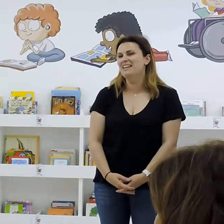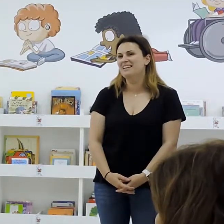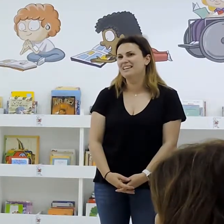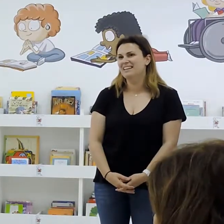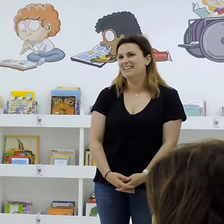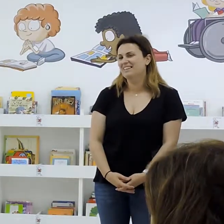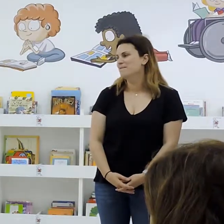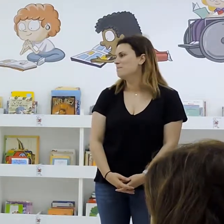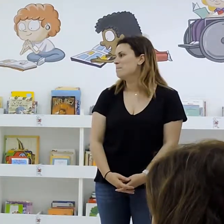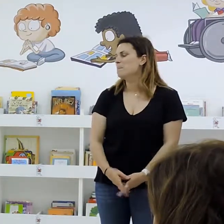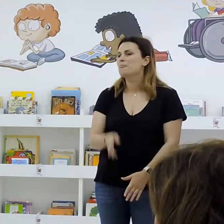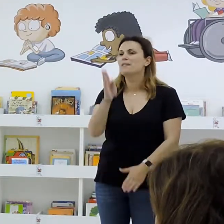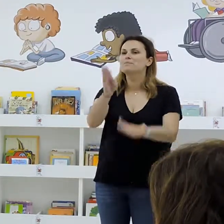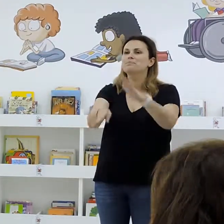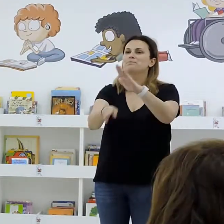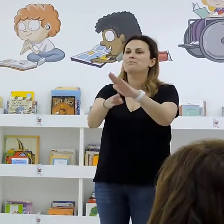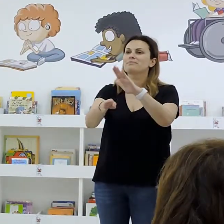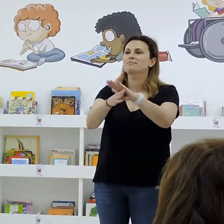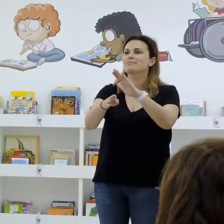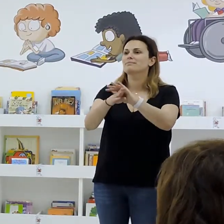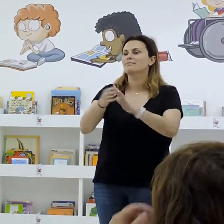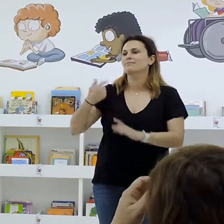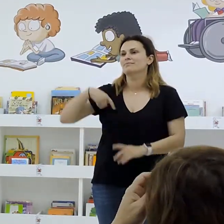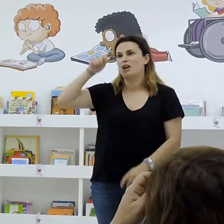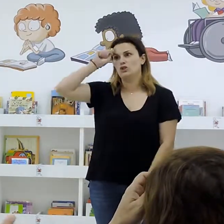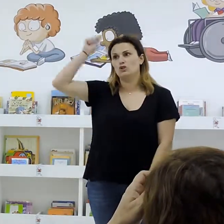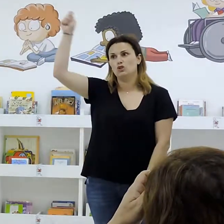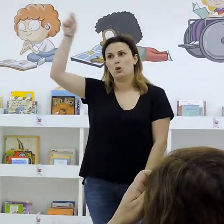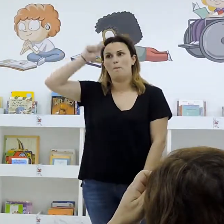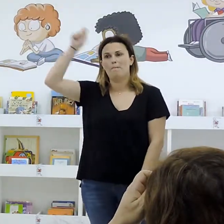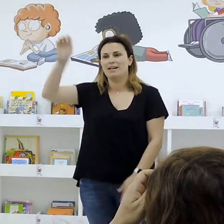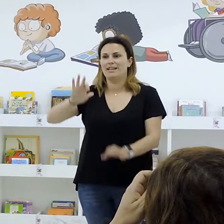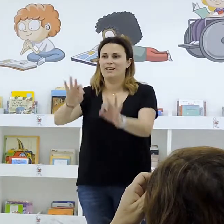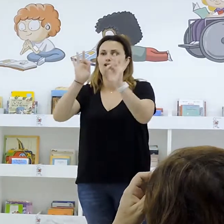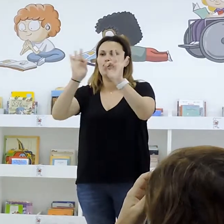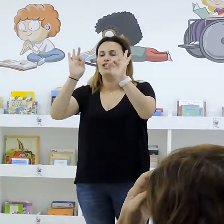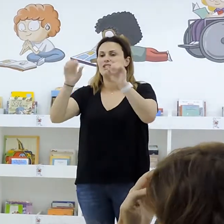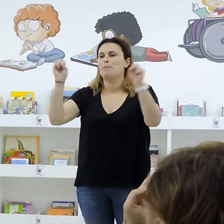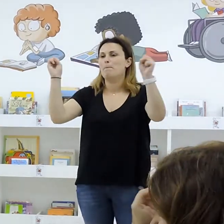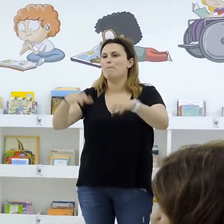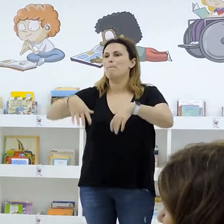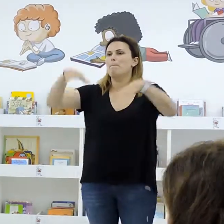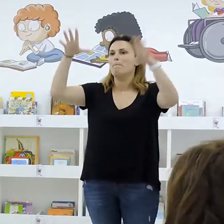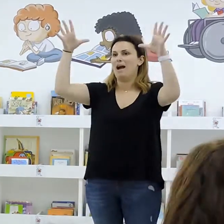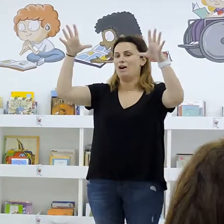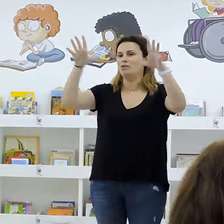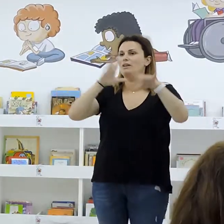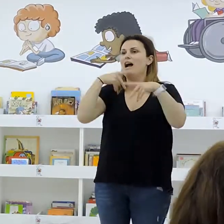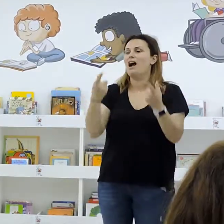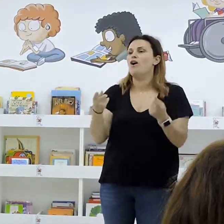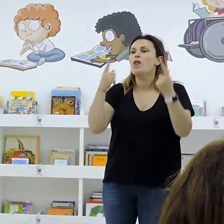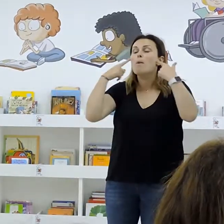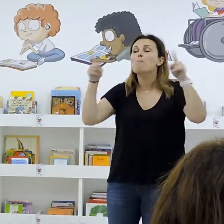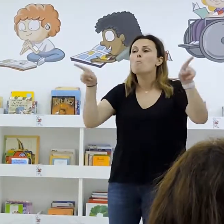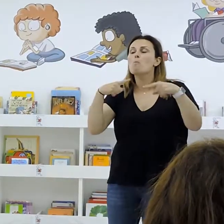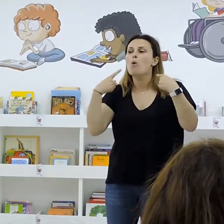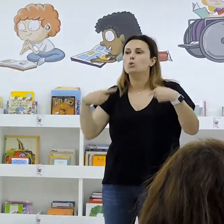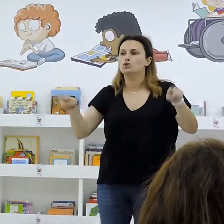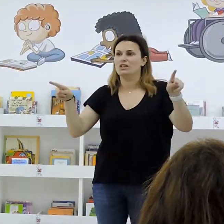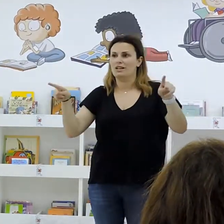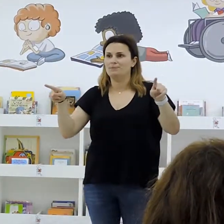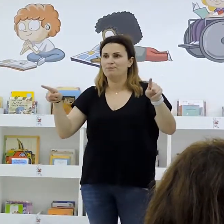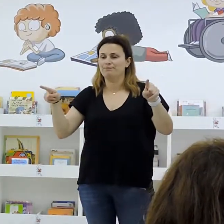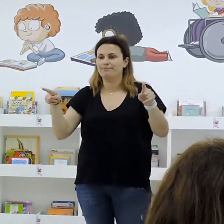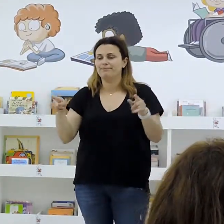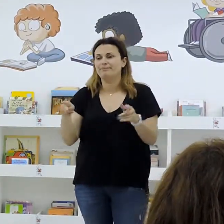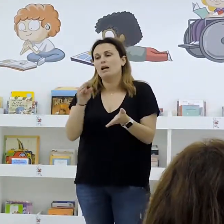Ahora, para continuar, voy a sacar mi clásica chistera de mago y voy a hacer un número musical. Así que a veces se me